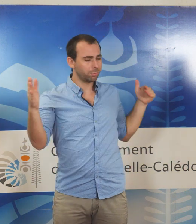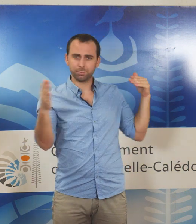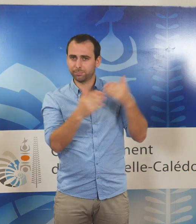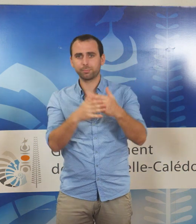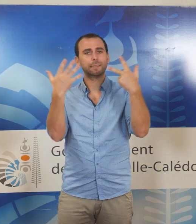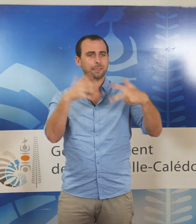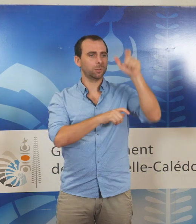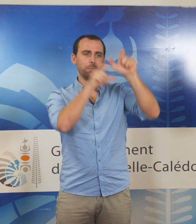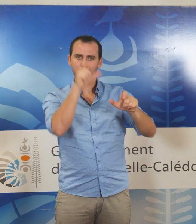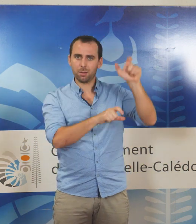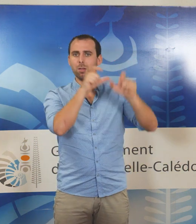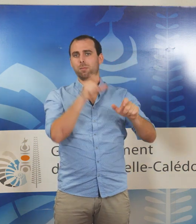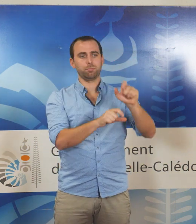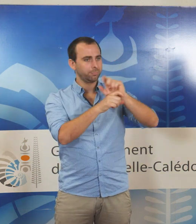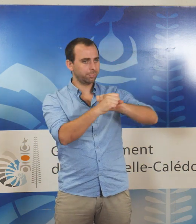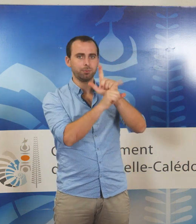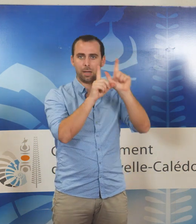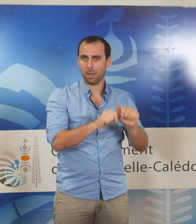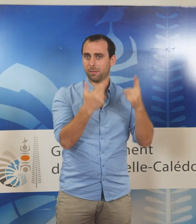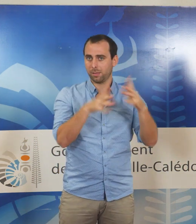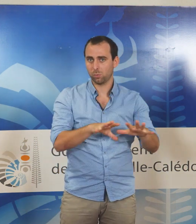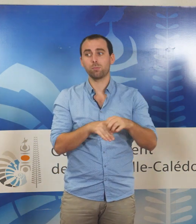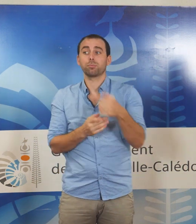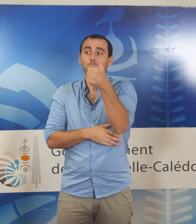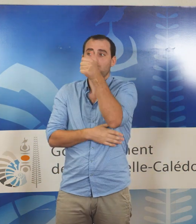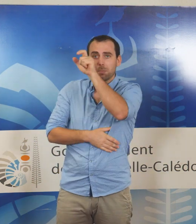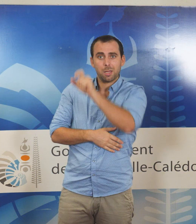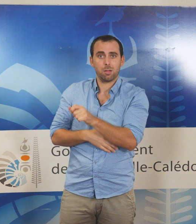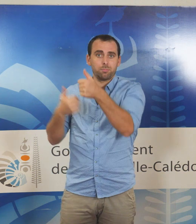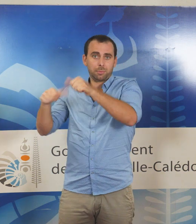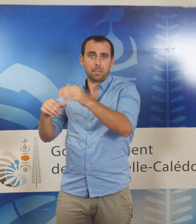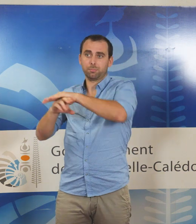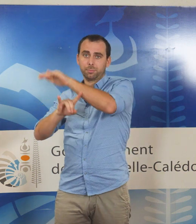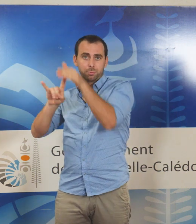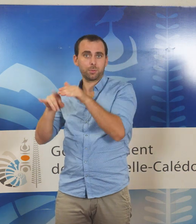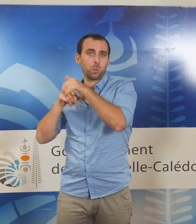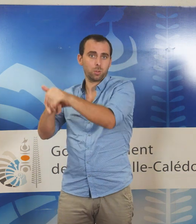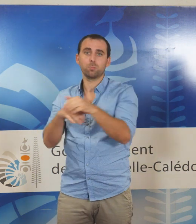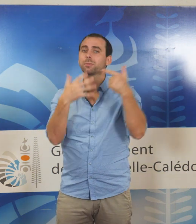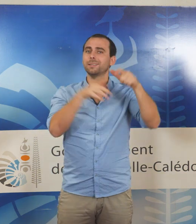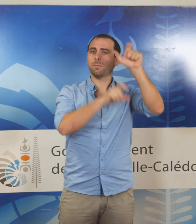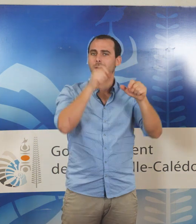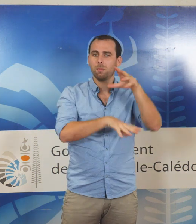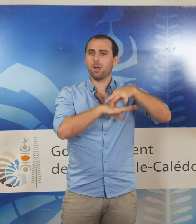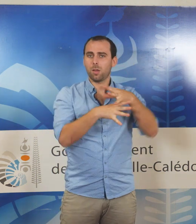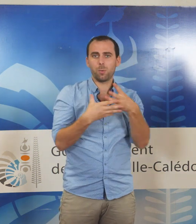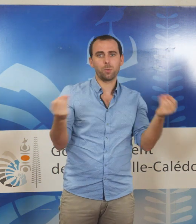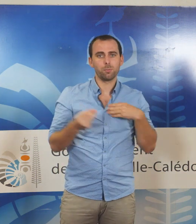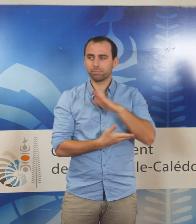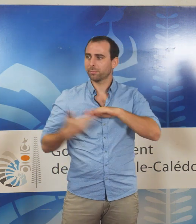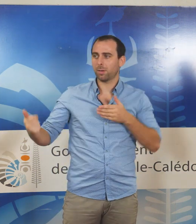et 17 personnes guéries. Donc encore une personne qui est au Medipol. Et je laisse la parole à Isabelle et je répondrai à vos questions juste